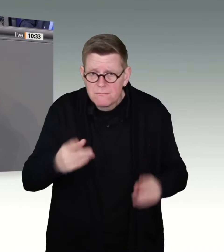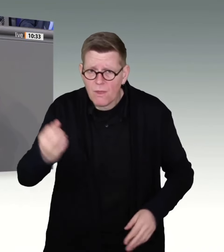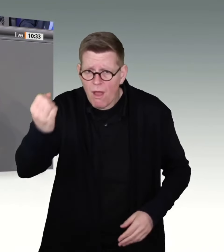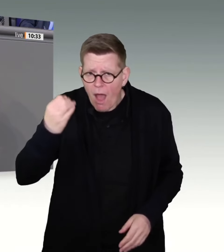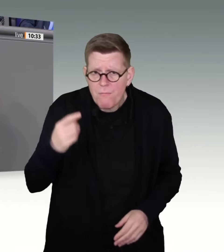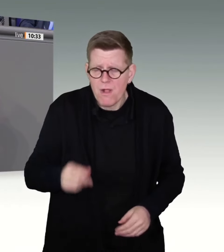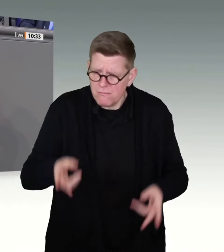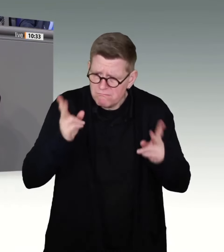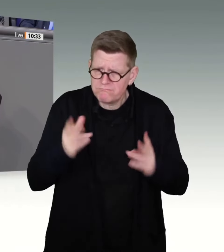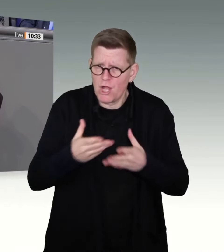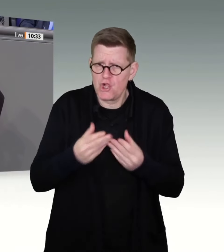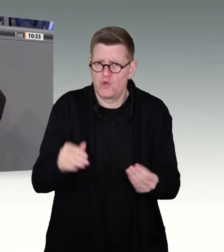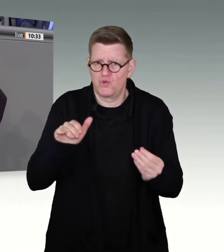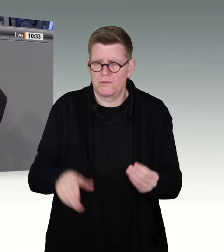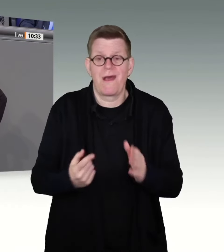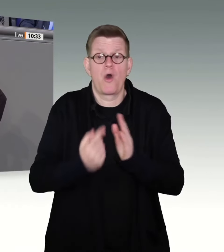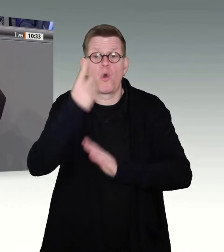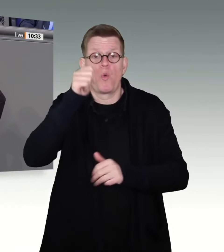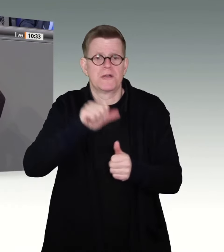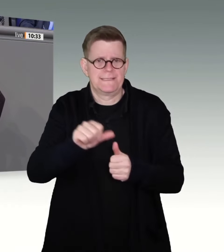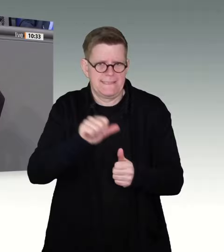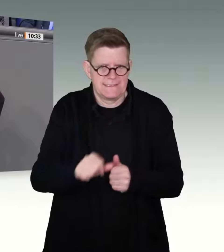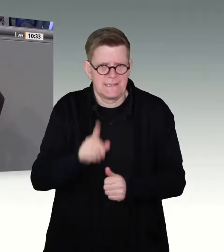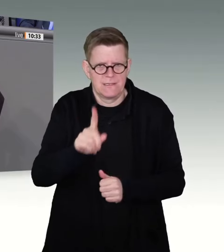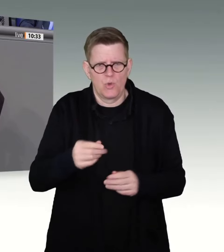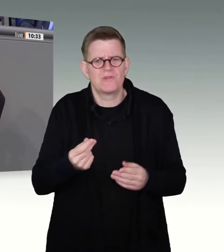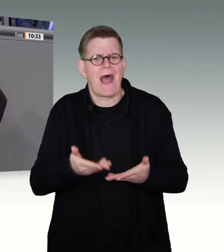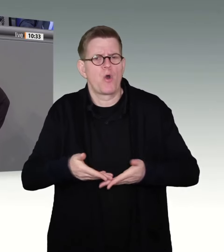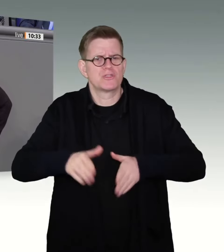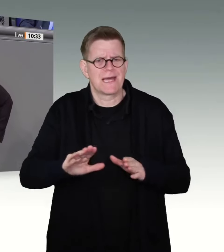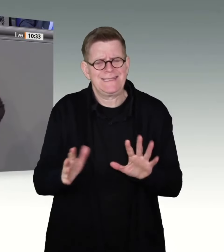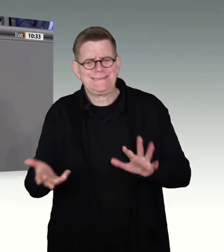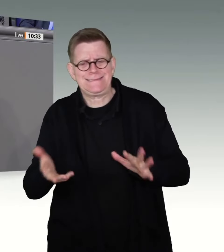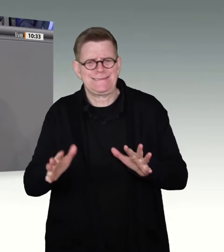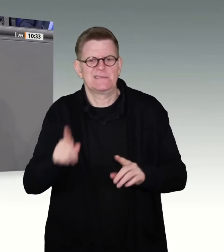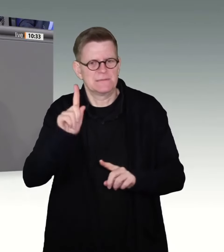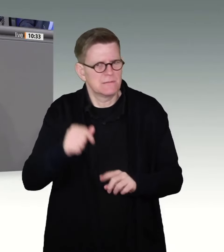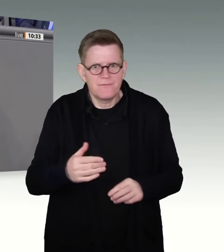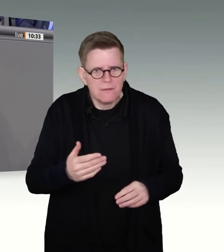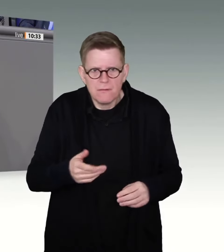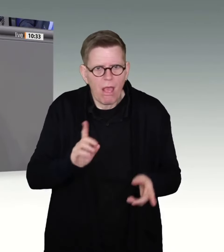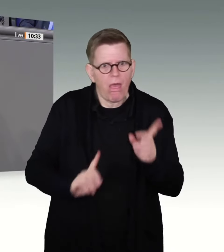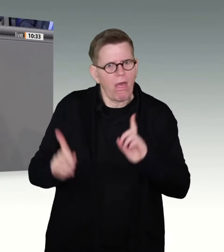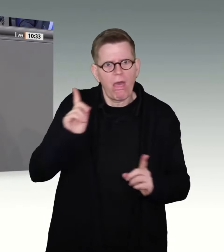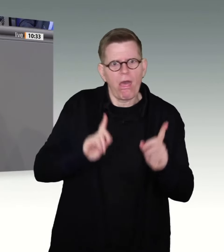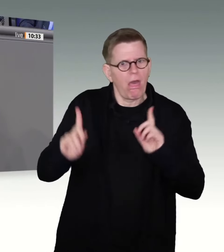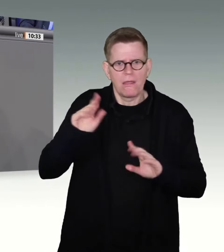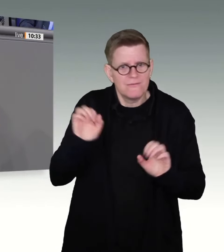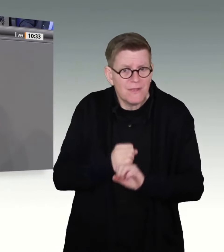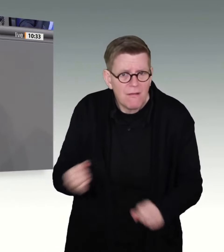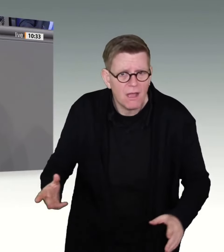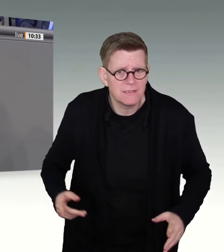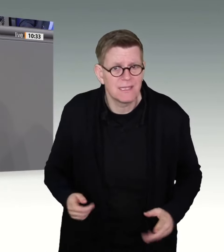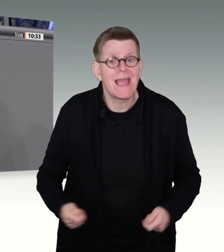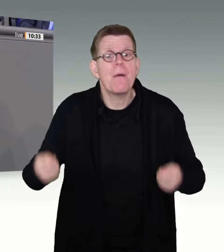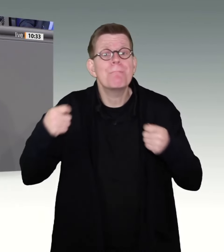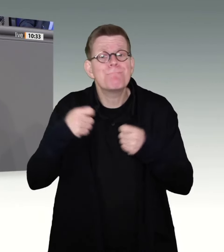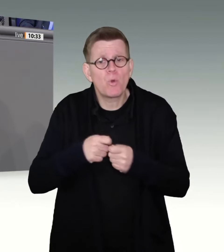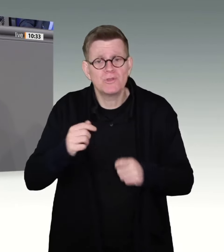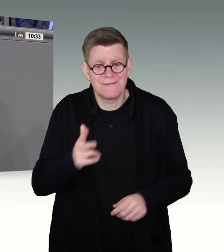Zinsen und ein angespannten Haushalt keine Ausreden sind. Nur der Bund finanziert in den nächsten drei Jahren, nur der Bund, 18